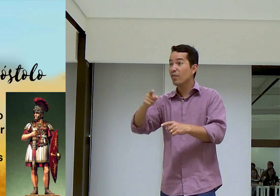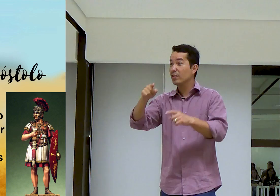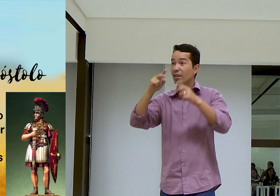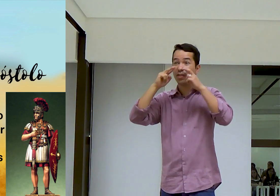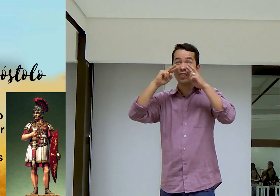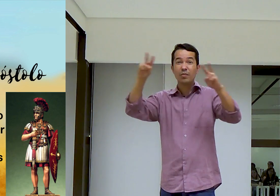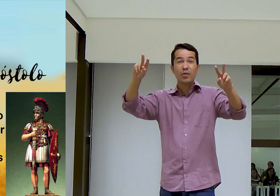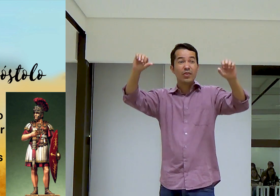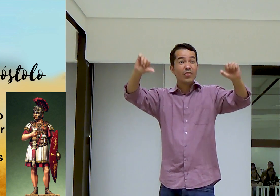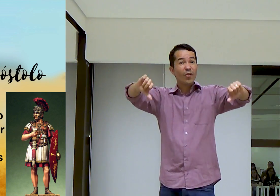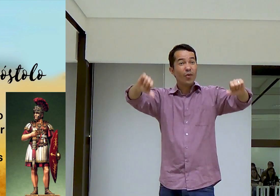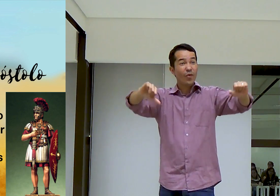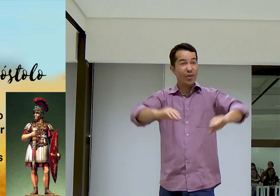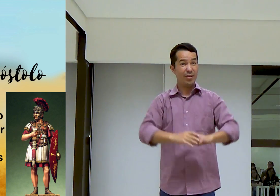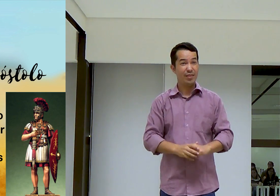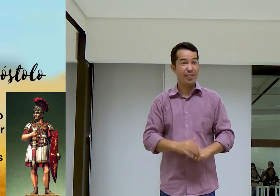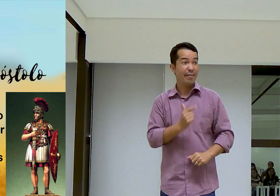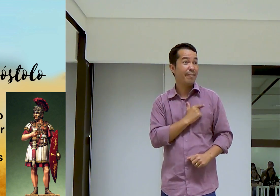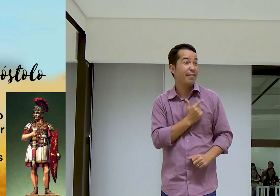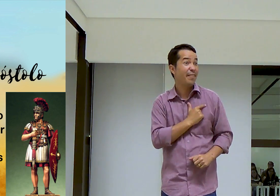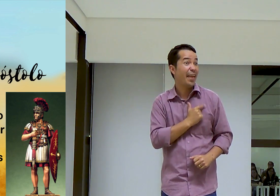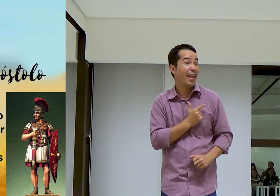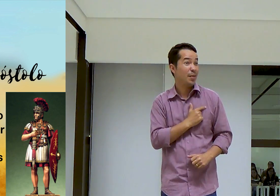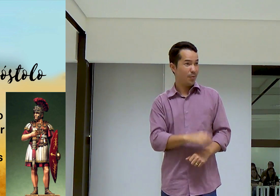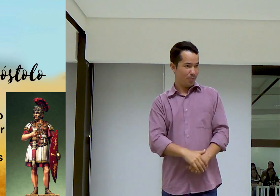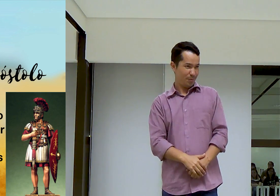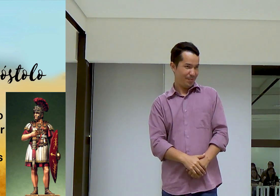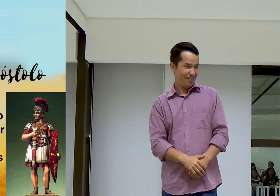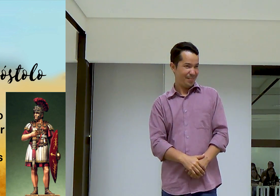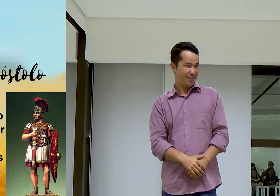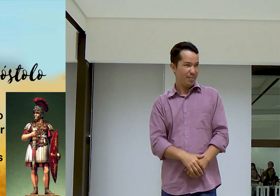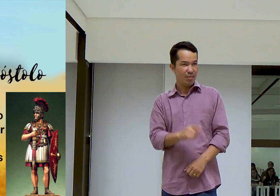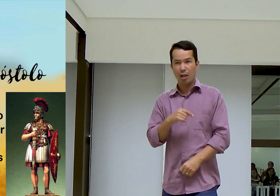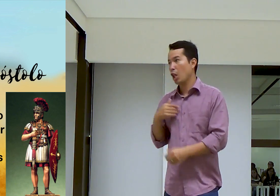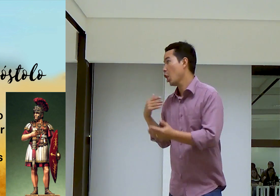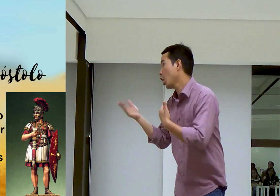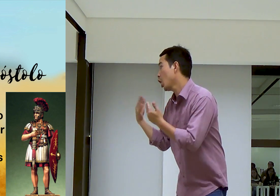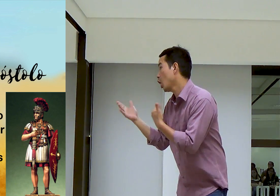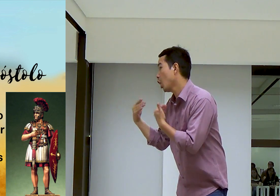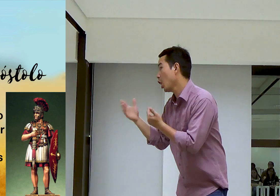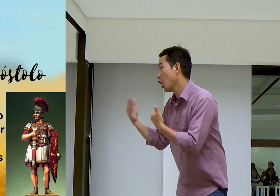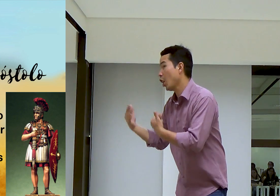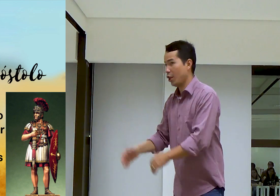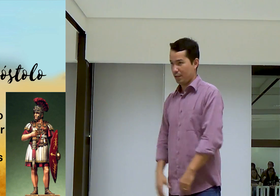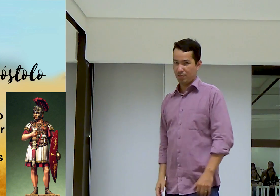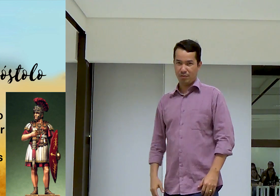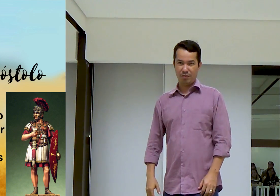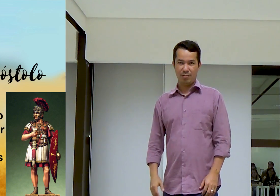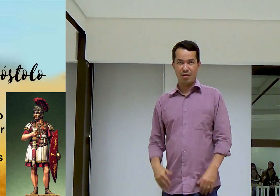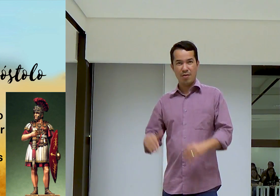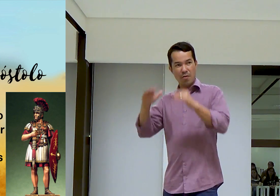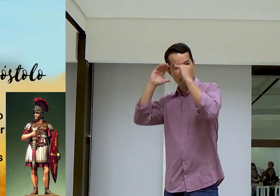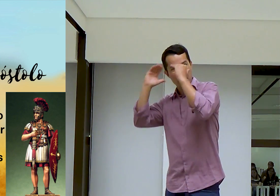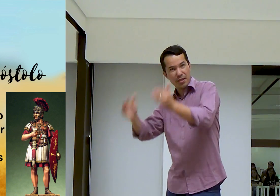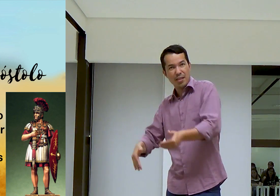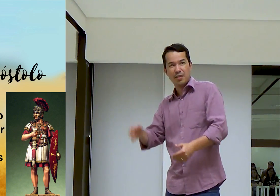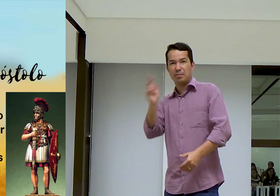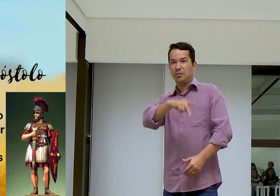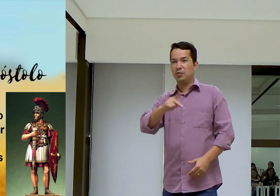que ela pensa que você é ruim, porque o teu testemunho é péssimo, é horrível, é feio. Você fica ali, não tá nem aí pro que tá acontecendo, não